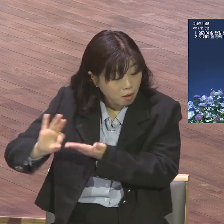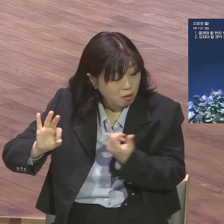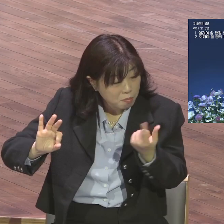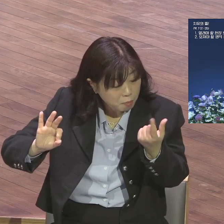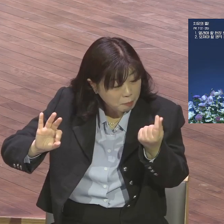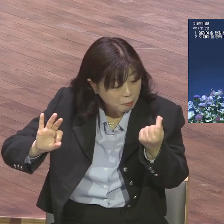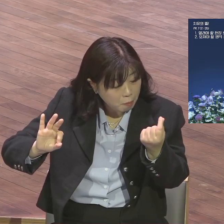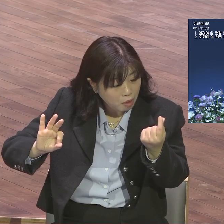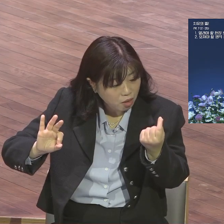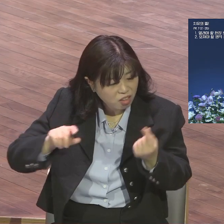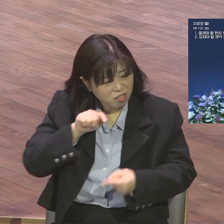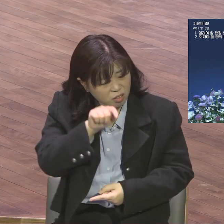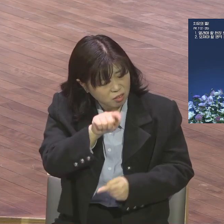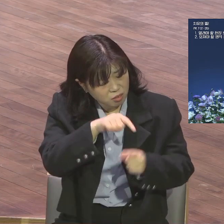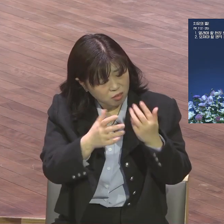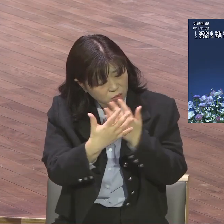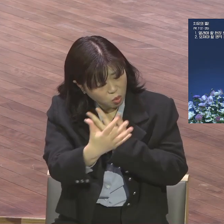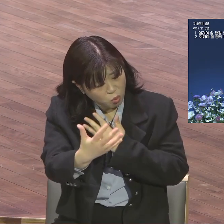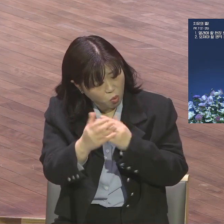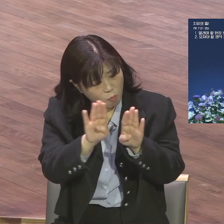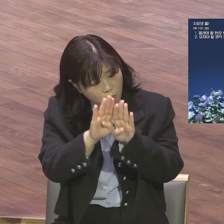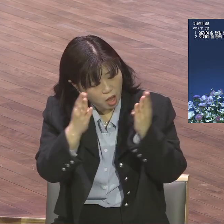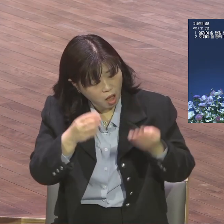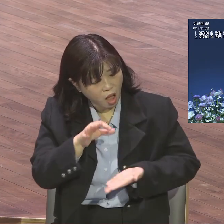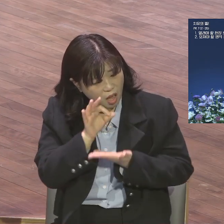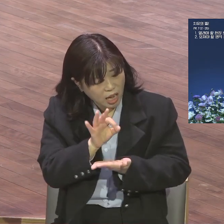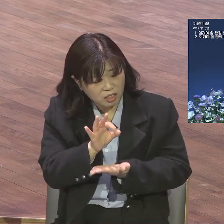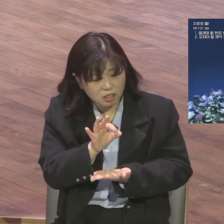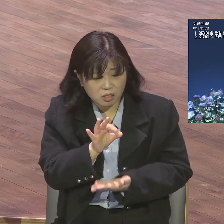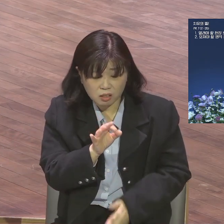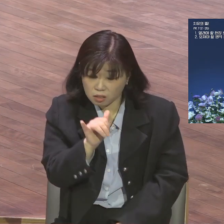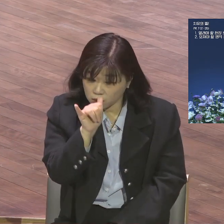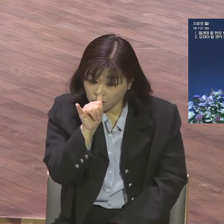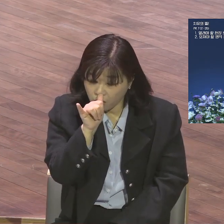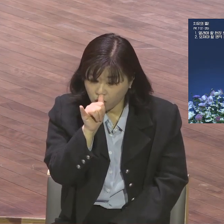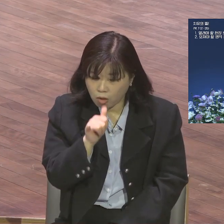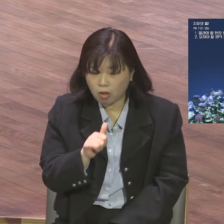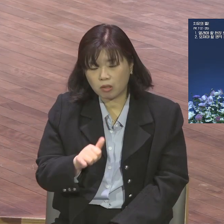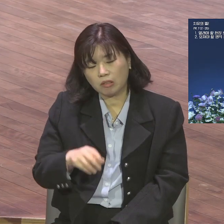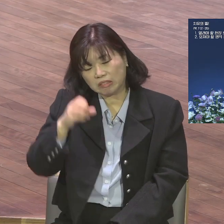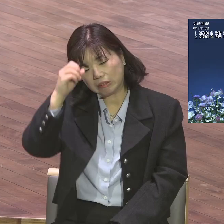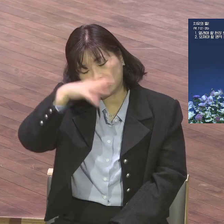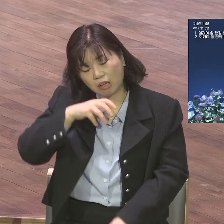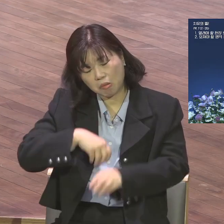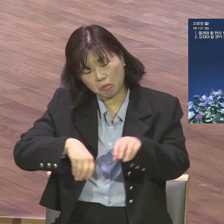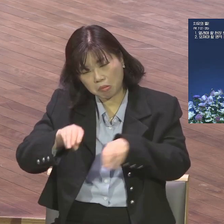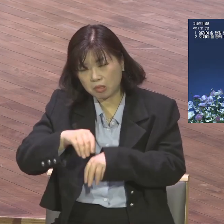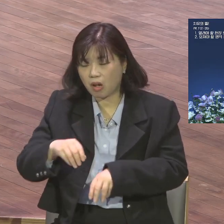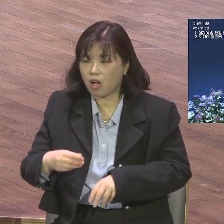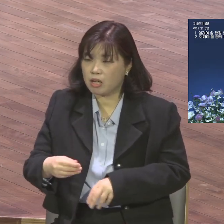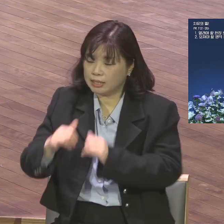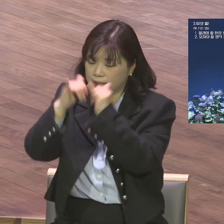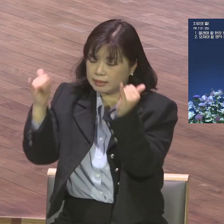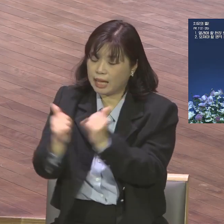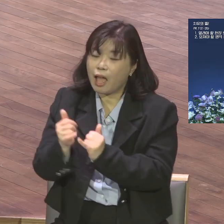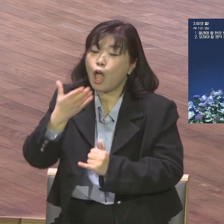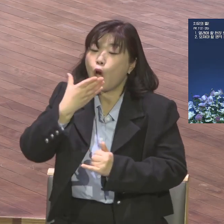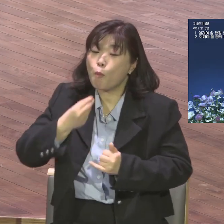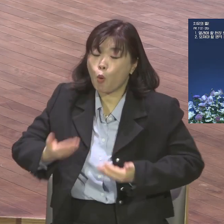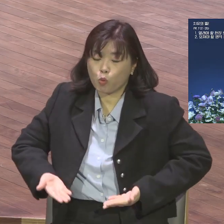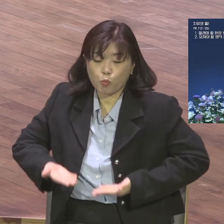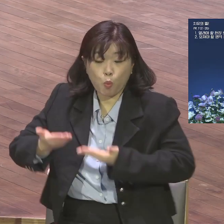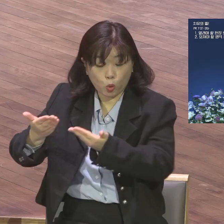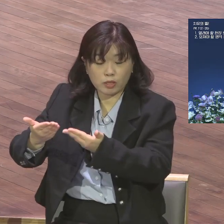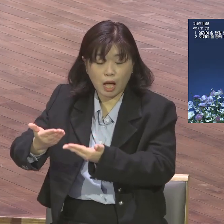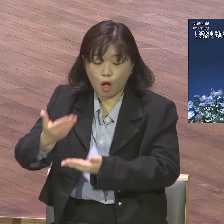있습니까? 차라리 사회 봉사 기관에 기부하는 것이 낫지 않습니까? 그렇게